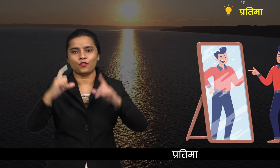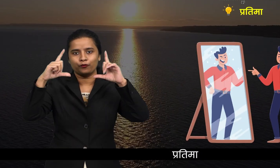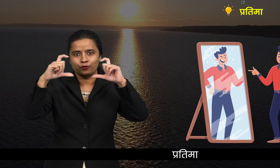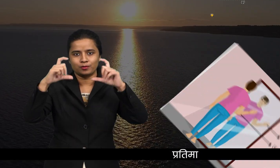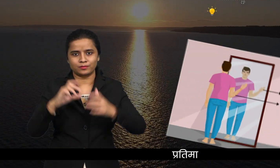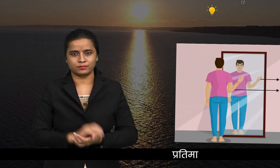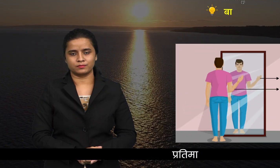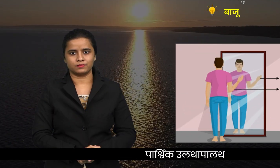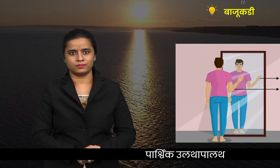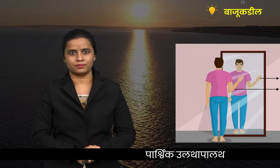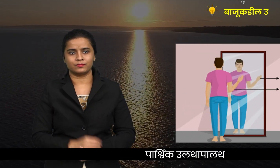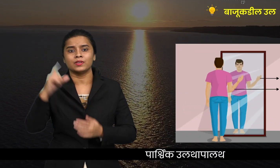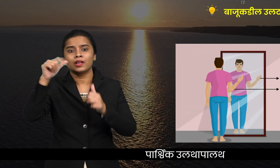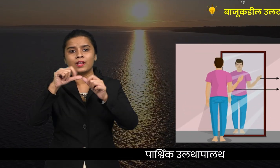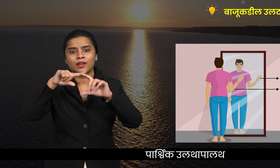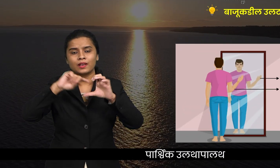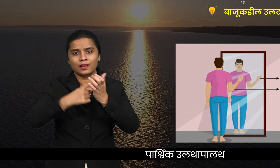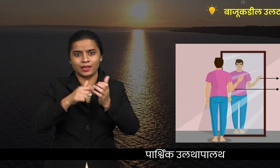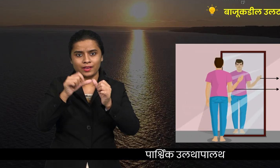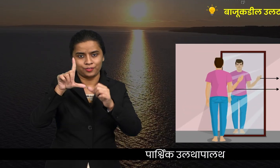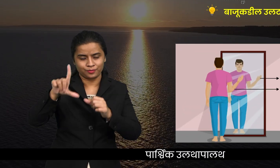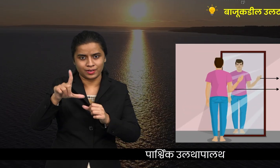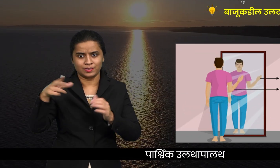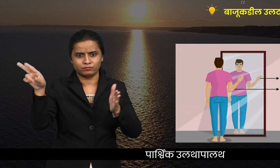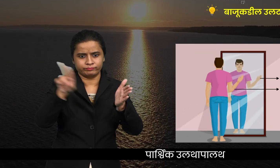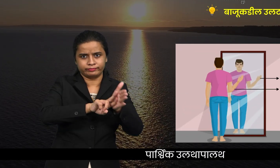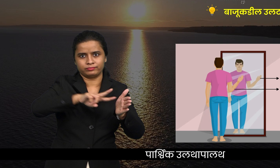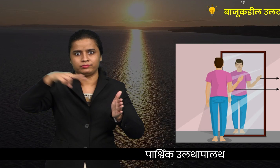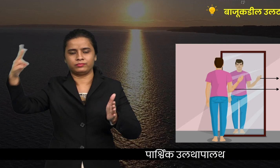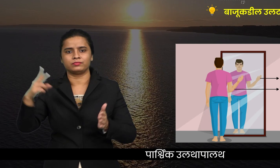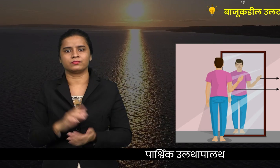प्रतिमा, पार्श्विक उलथापालथ,